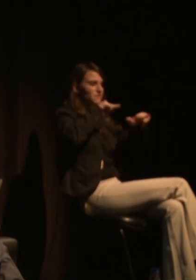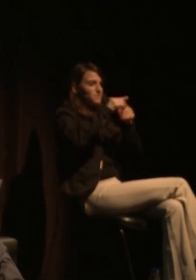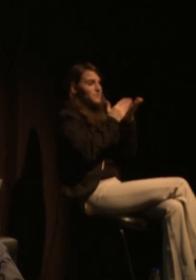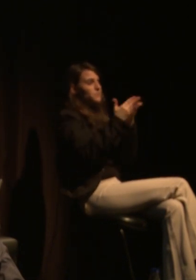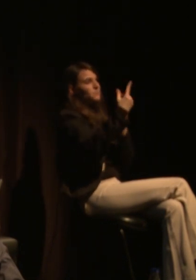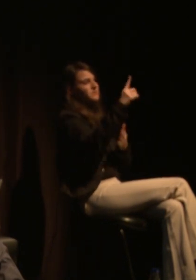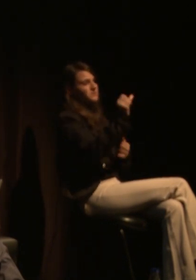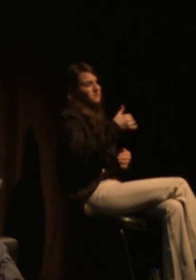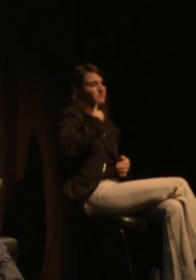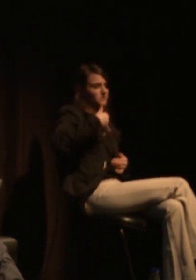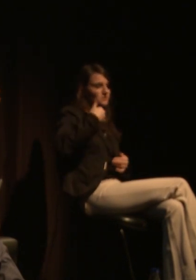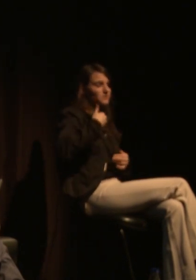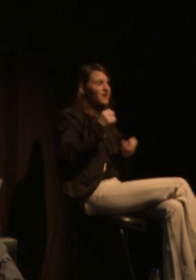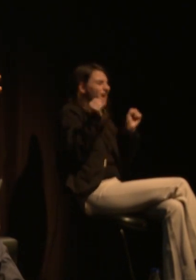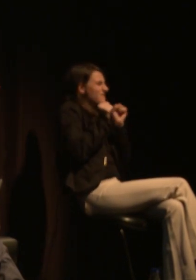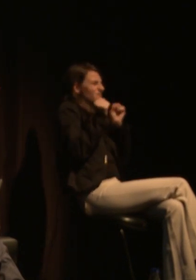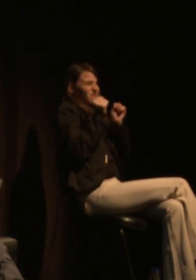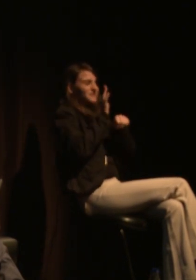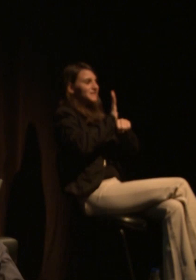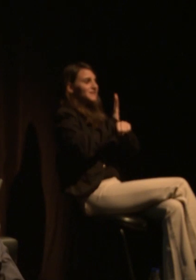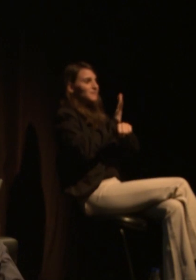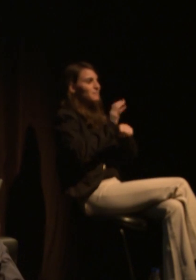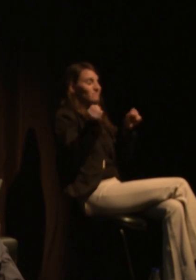anos. Adorava cinema.